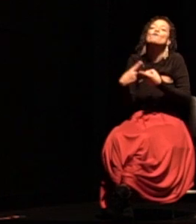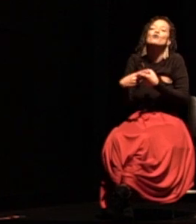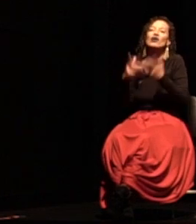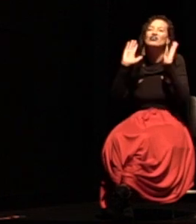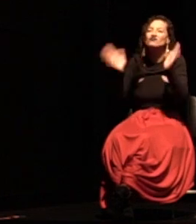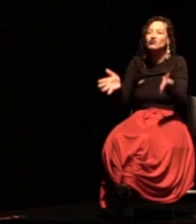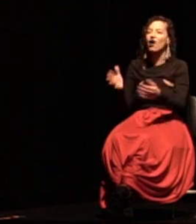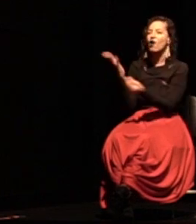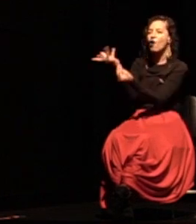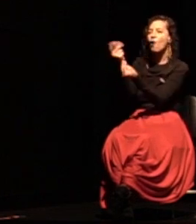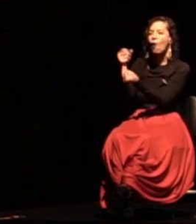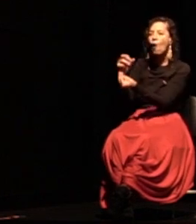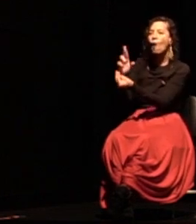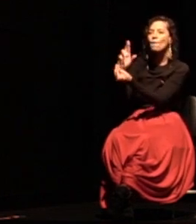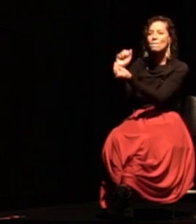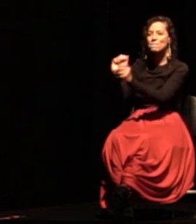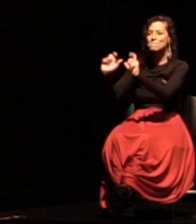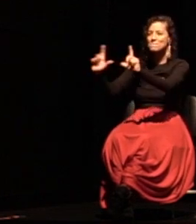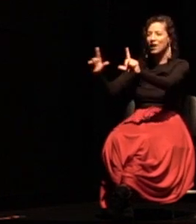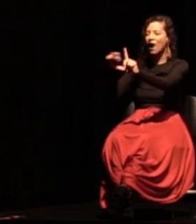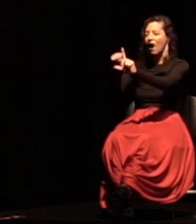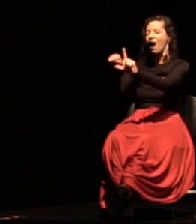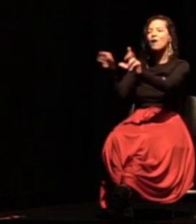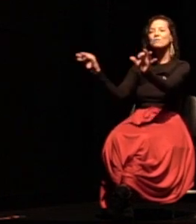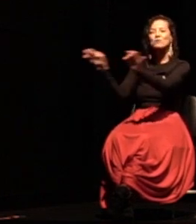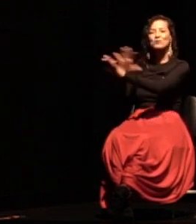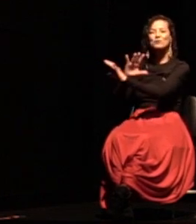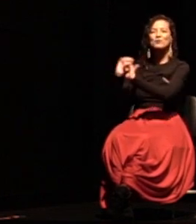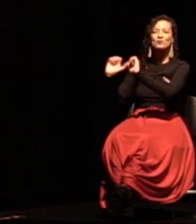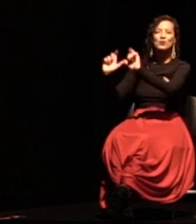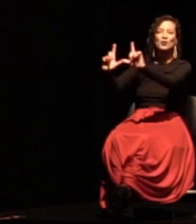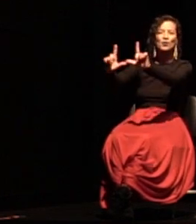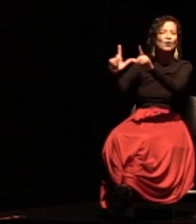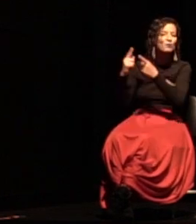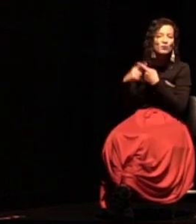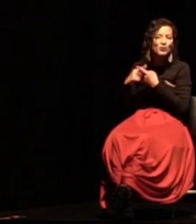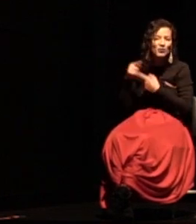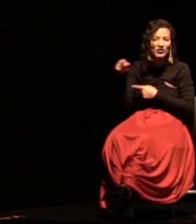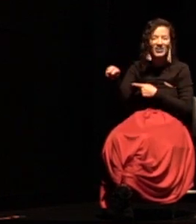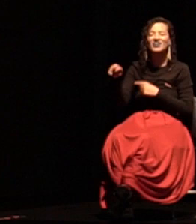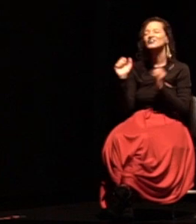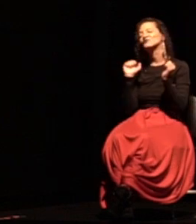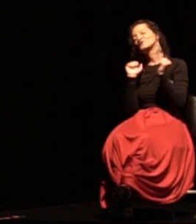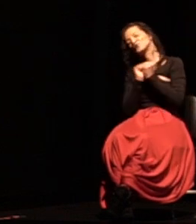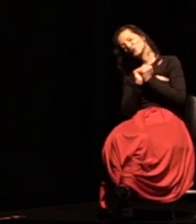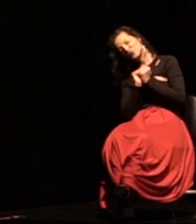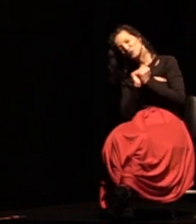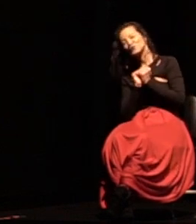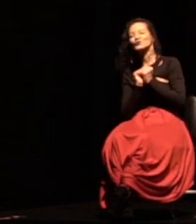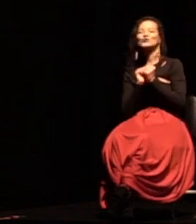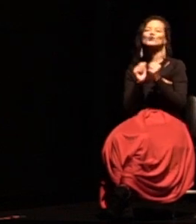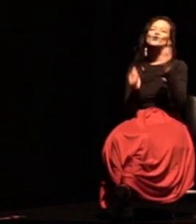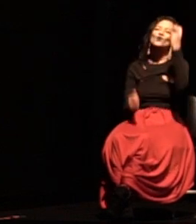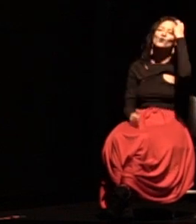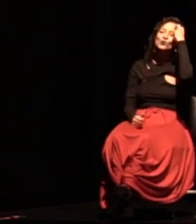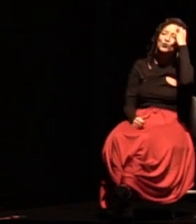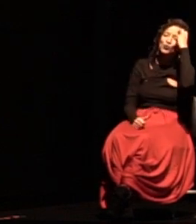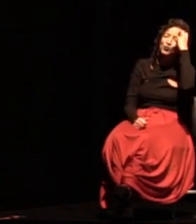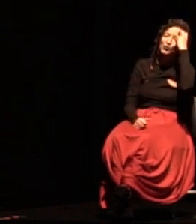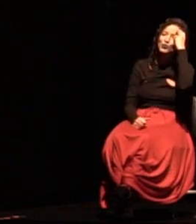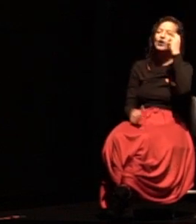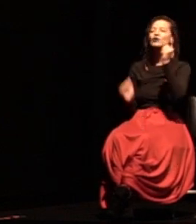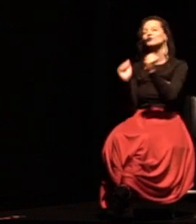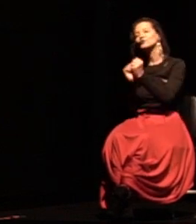está. Né? E a obra está porque ela, junto com o campo cultural, junto com os